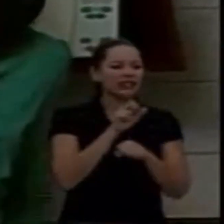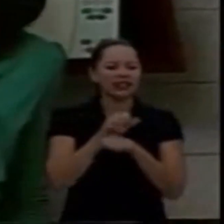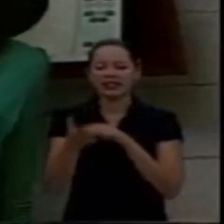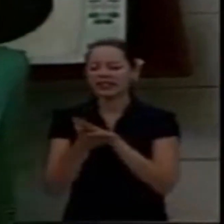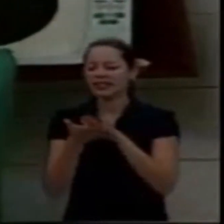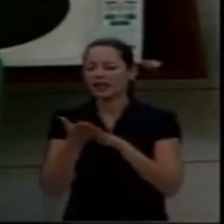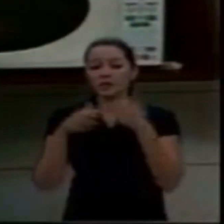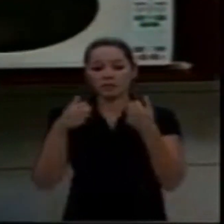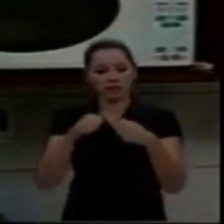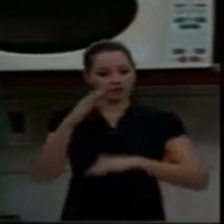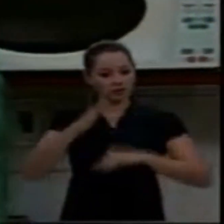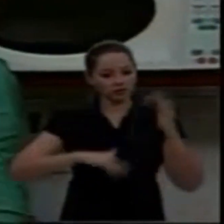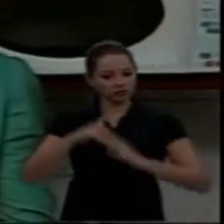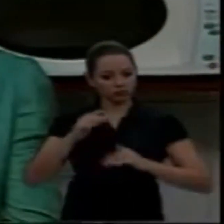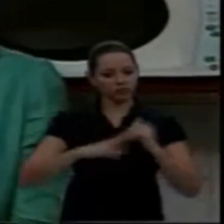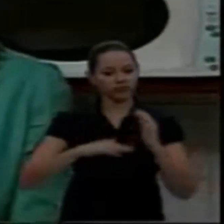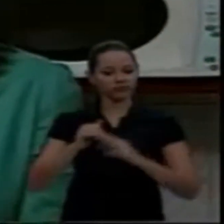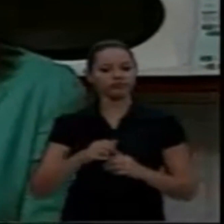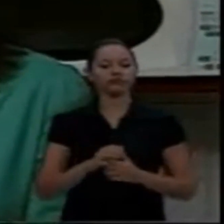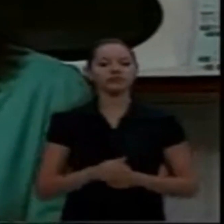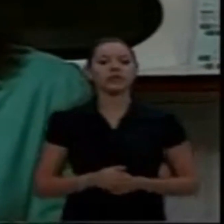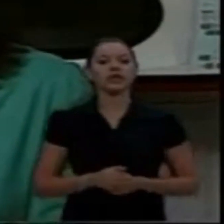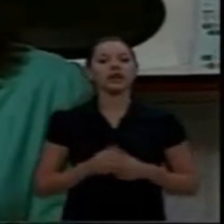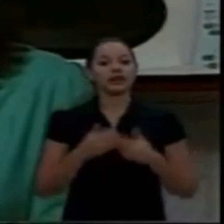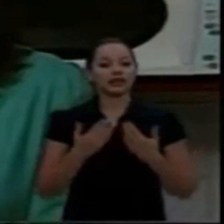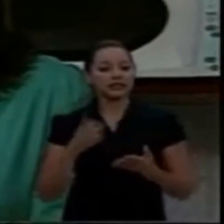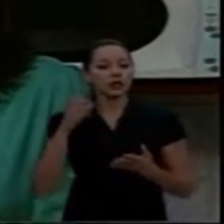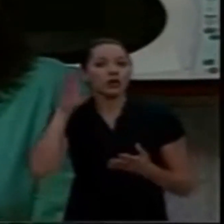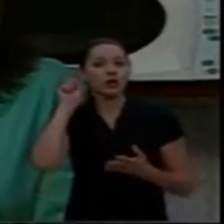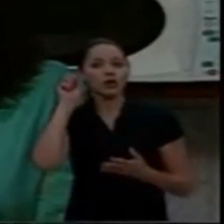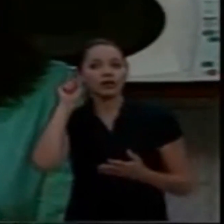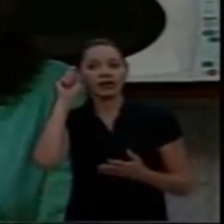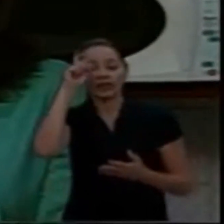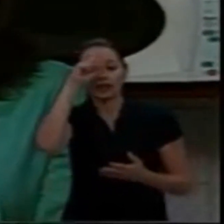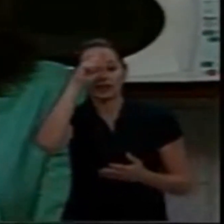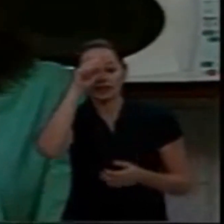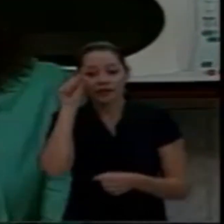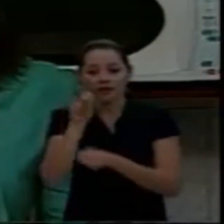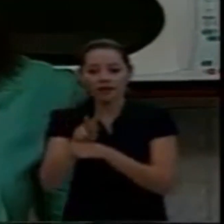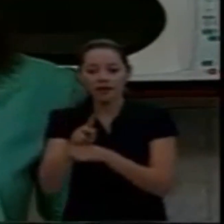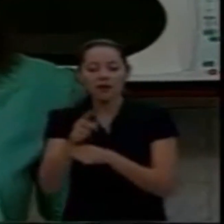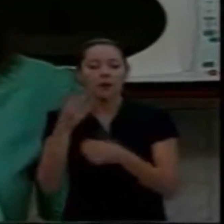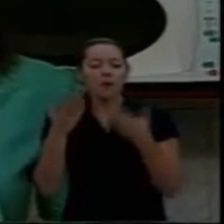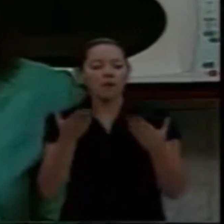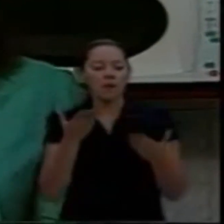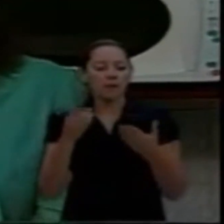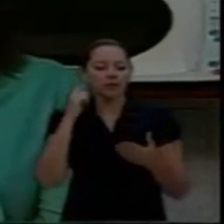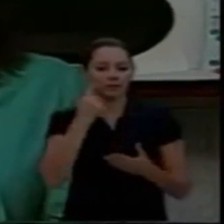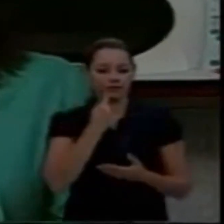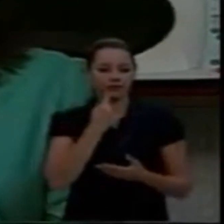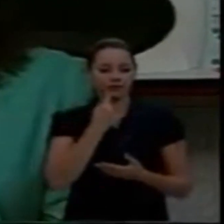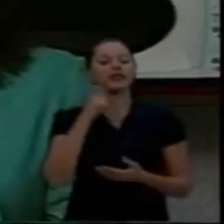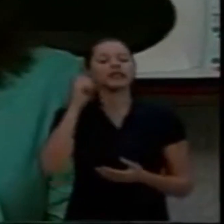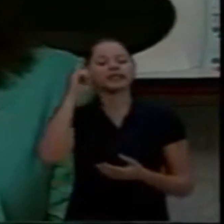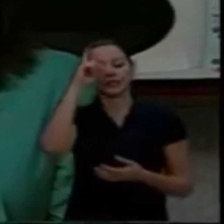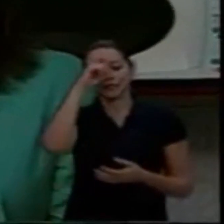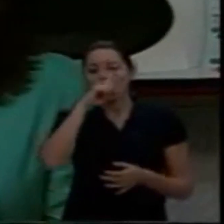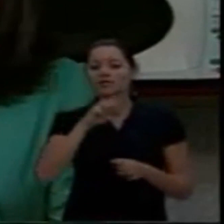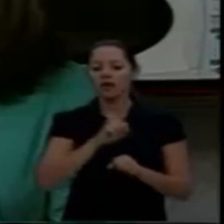preciso se qualificar para ter mais chance. Se já é complicado para os ouvintes, imagine para os surdos. É